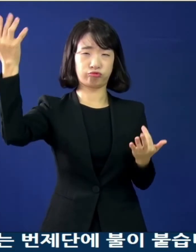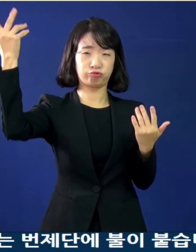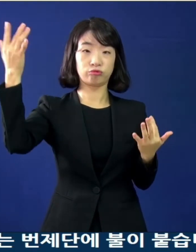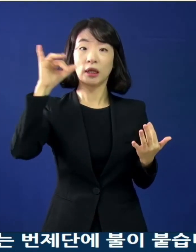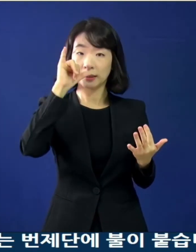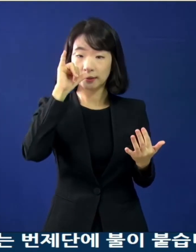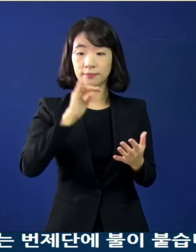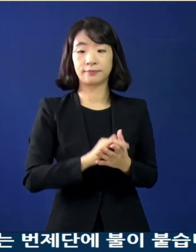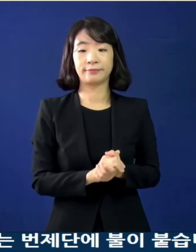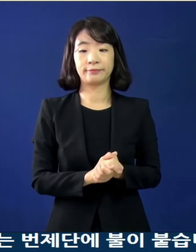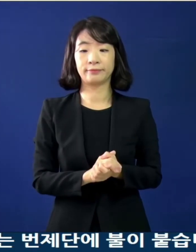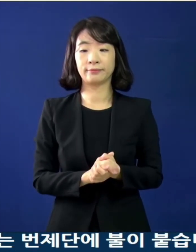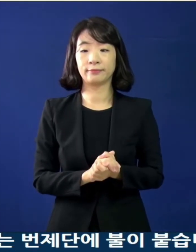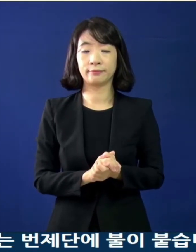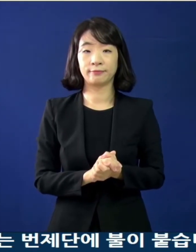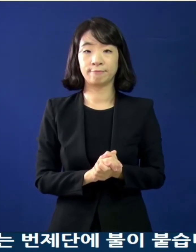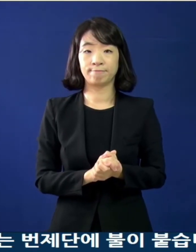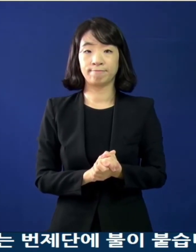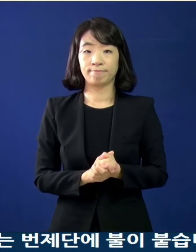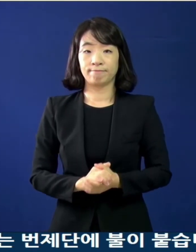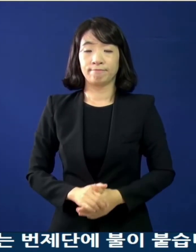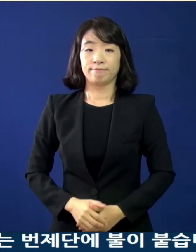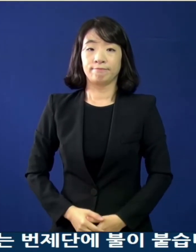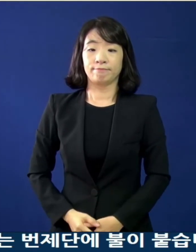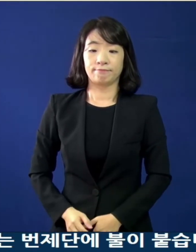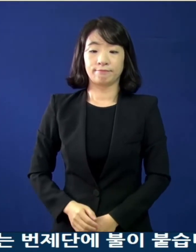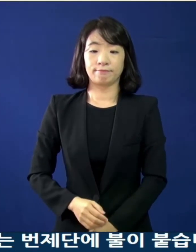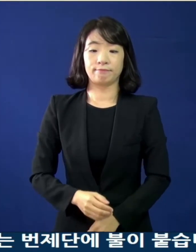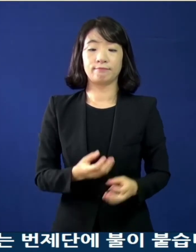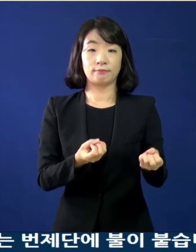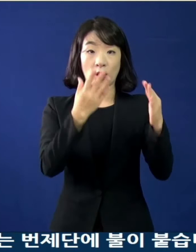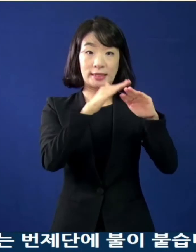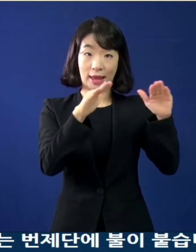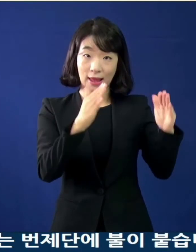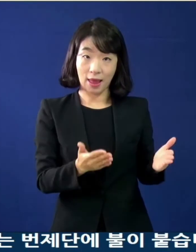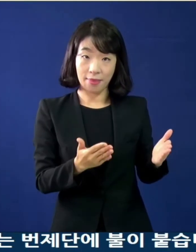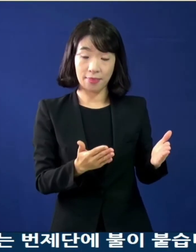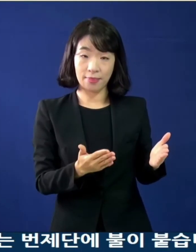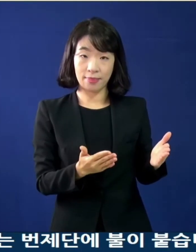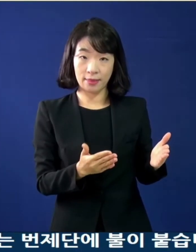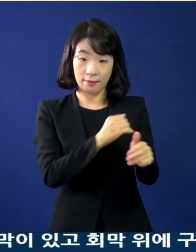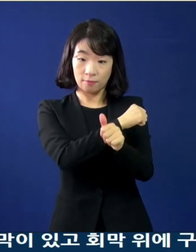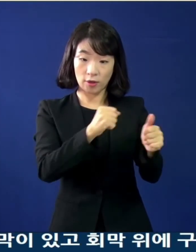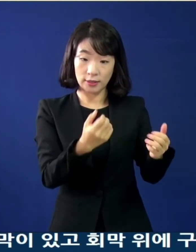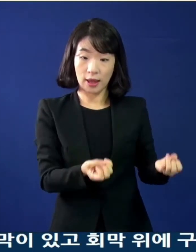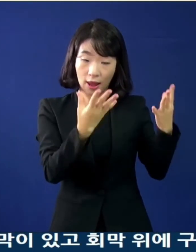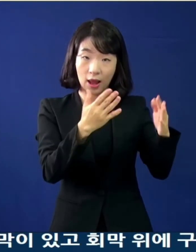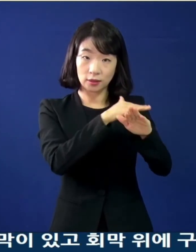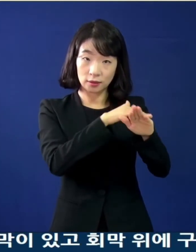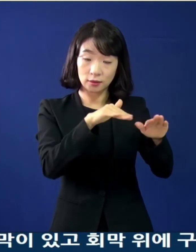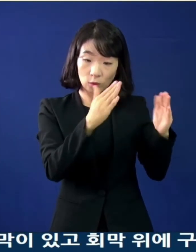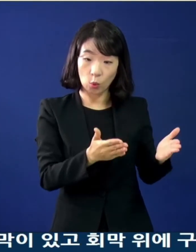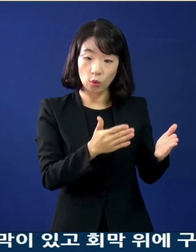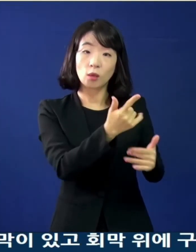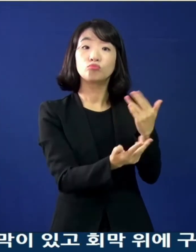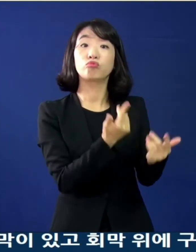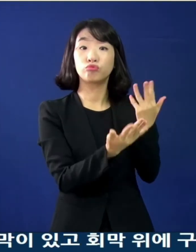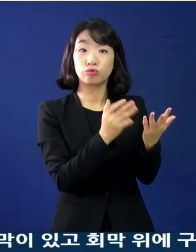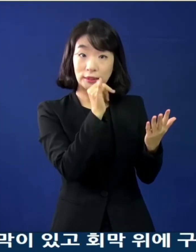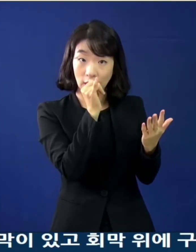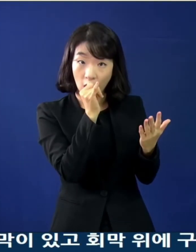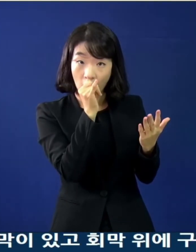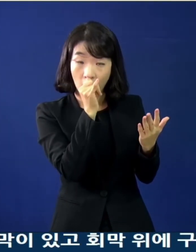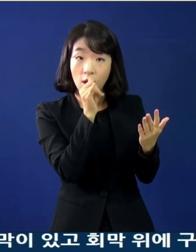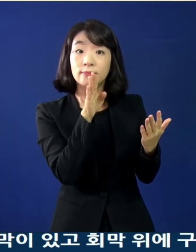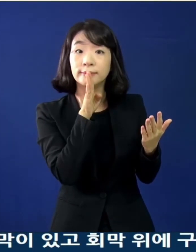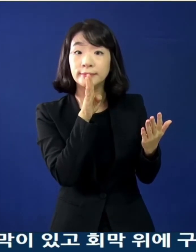더 당겨주시면요, 번제단 좀 잘 보이시죠? 번제단 위에 불이 붙어 있는 겁니다.